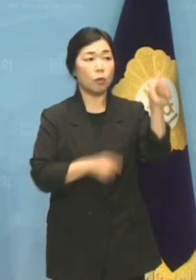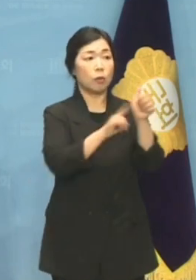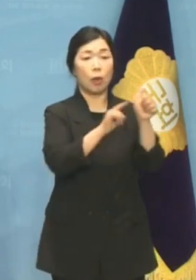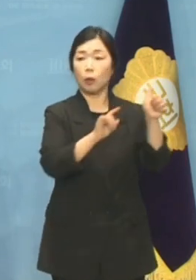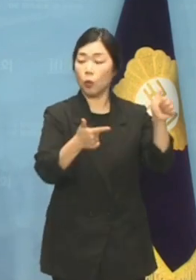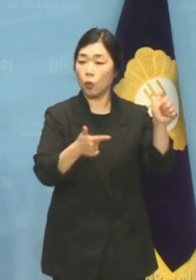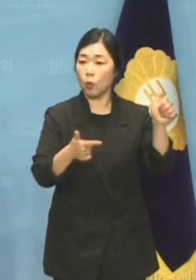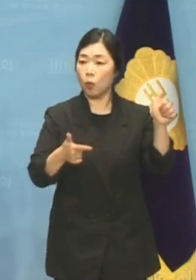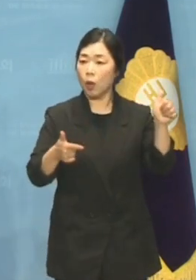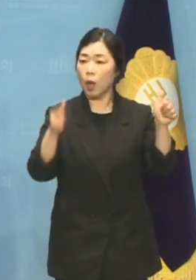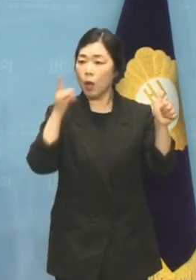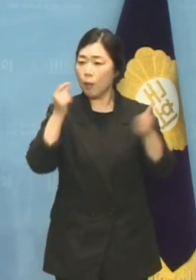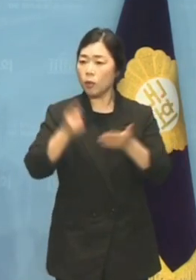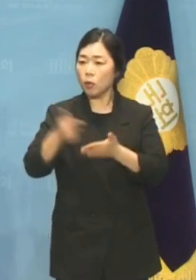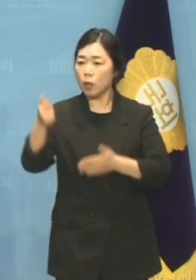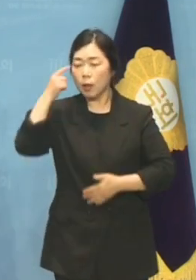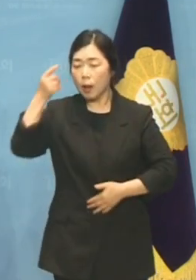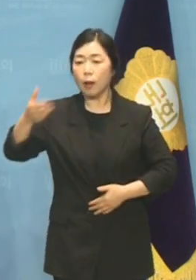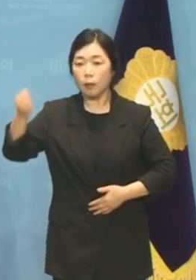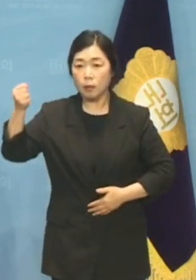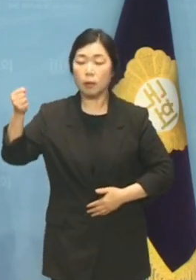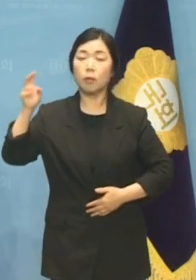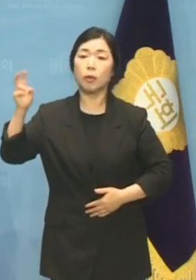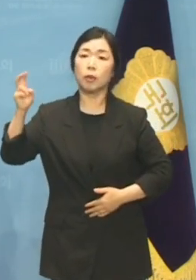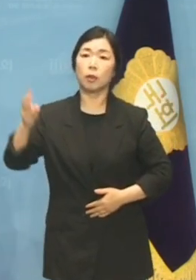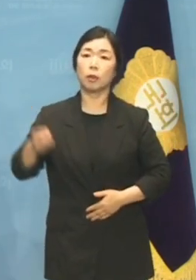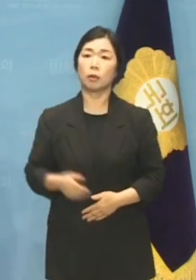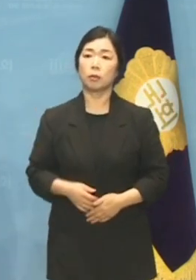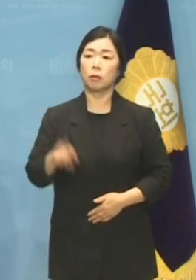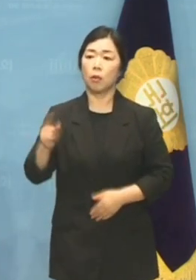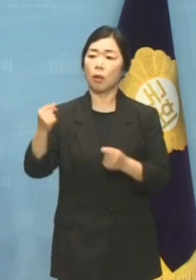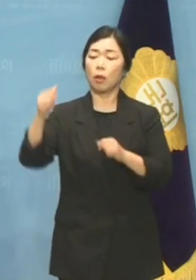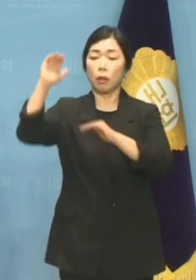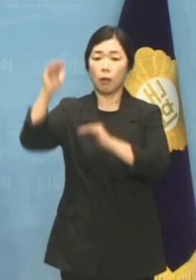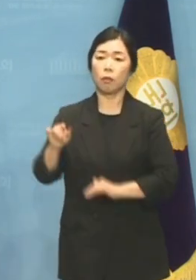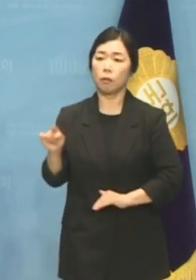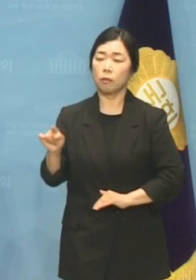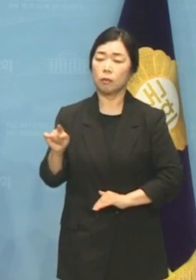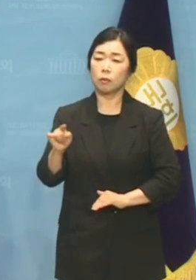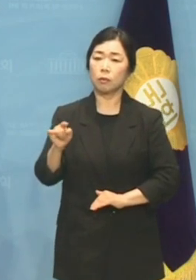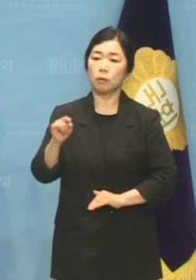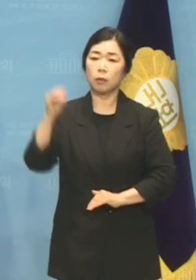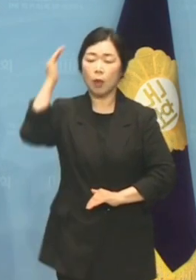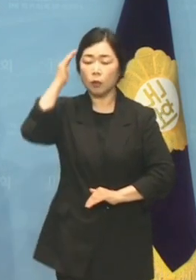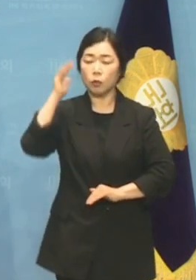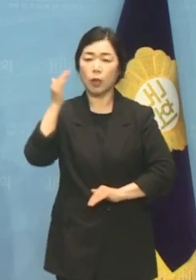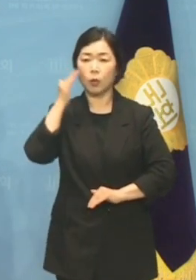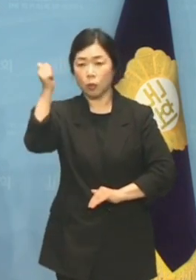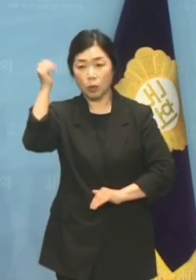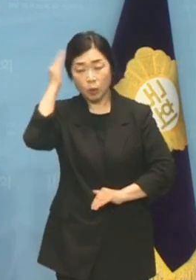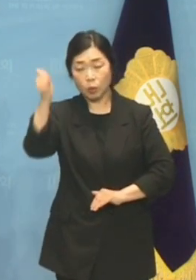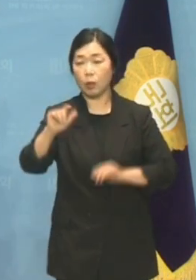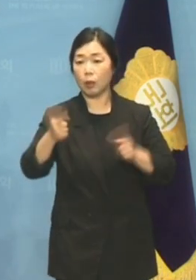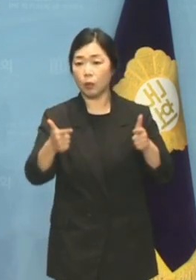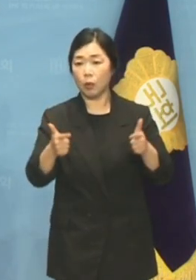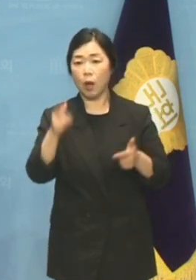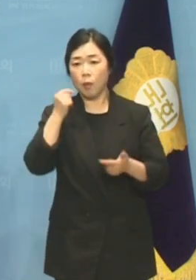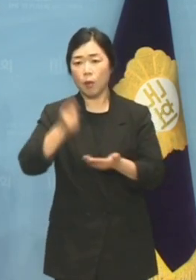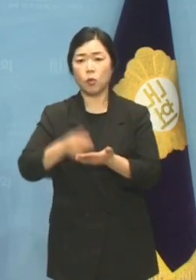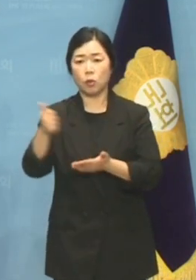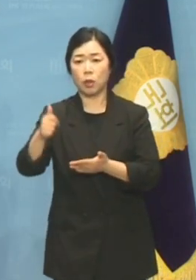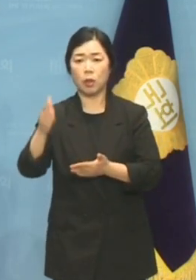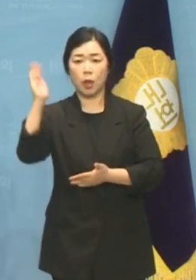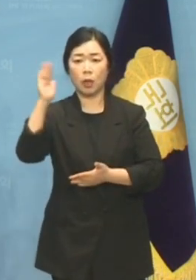아니라 기시다라고 생각했을 겁니다. 이런 발언은 대한민국 대통령보다 일본 총리가